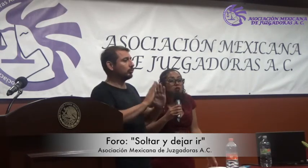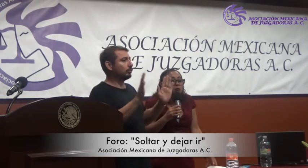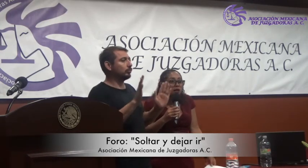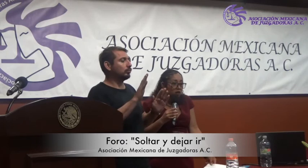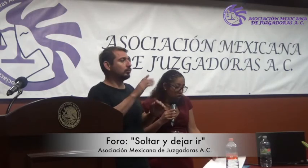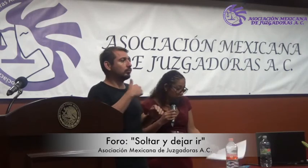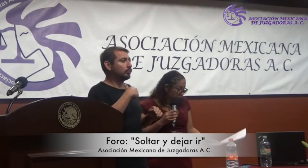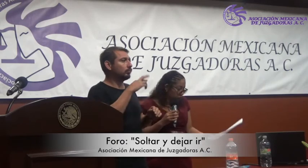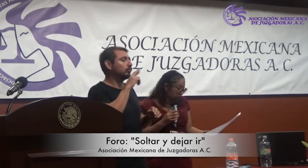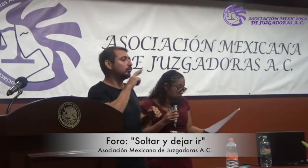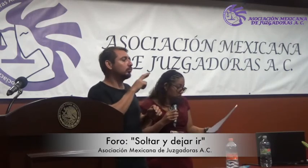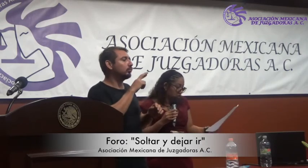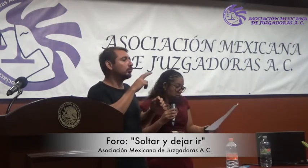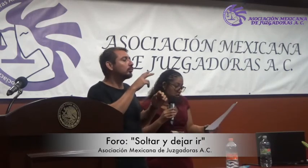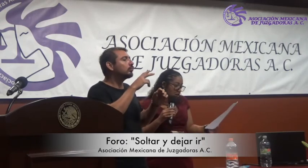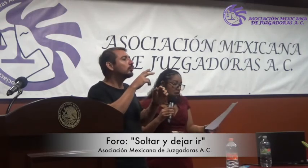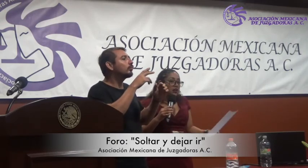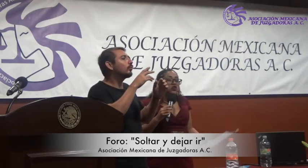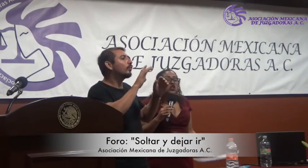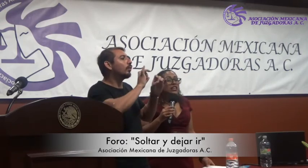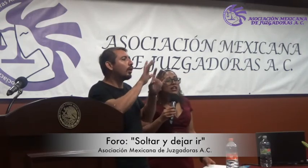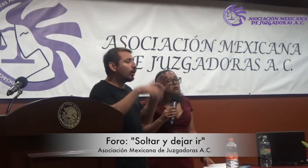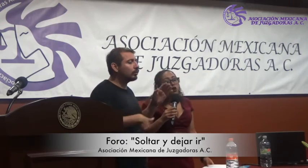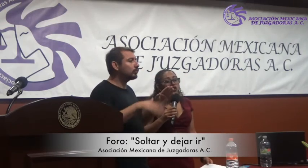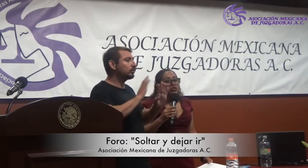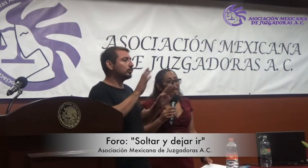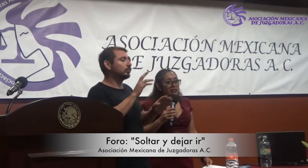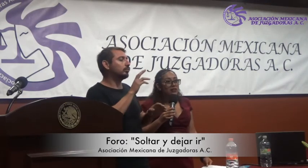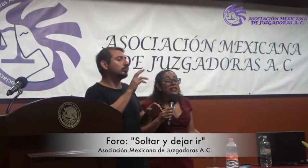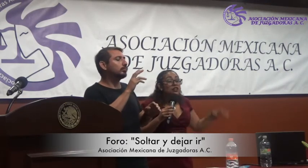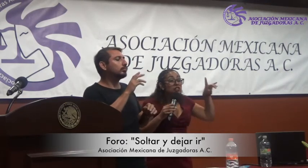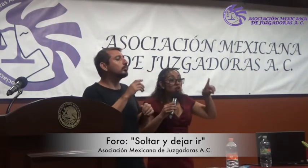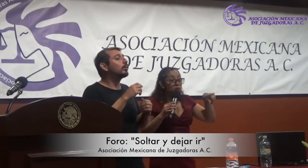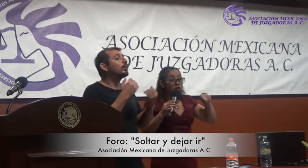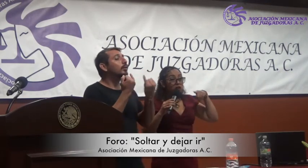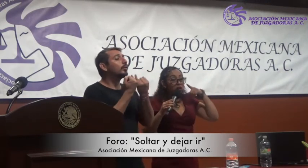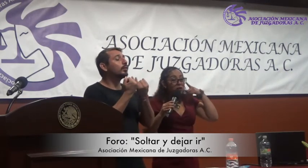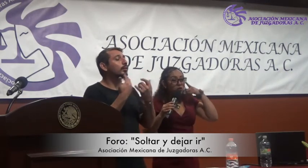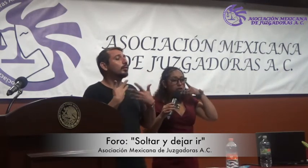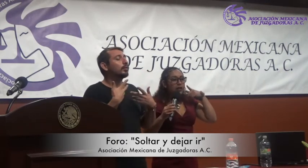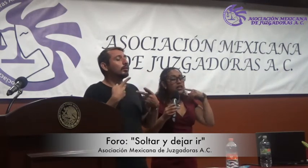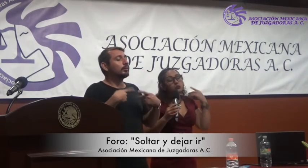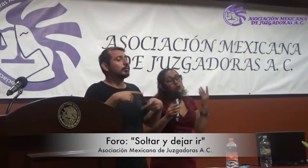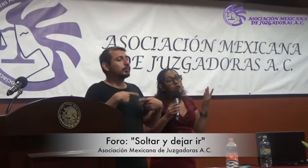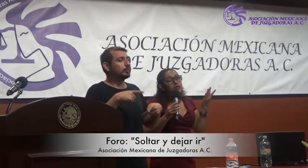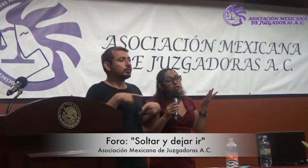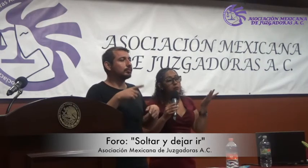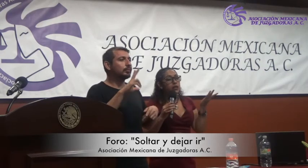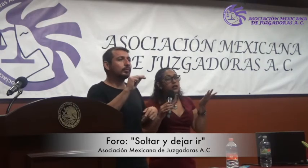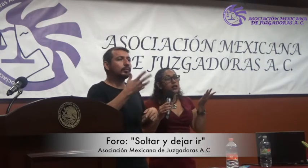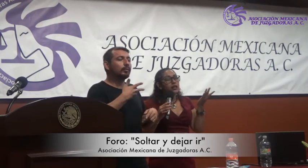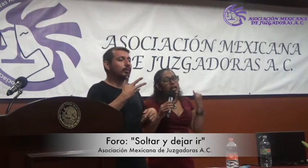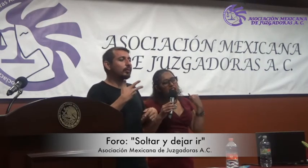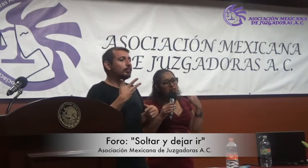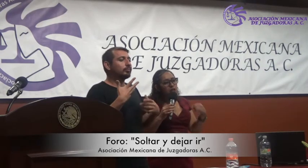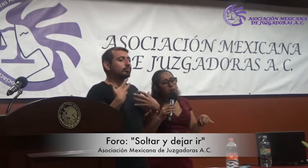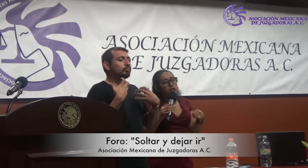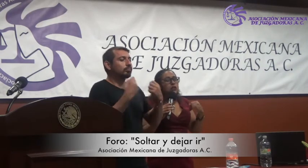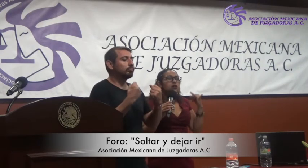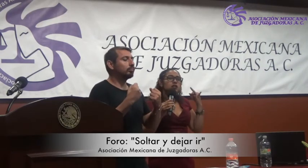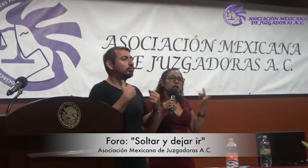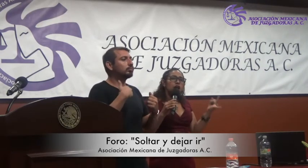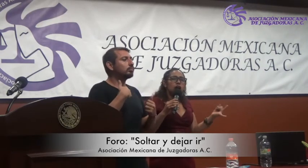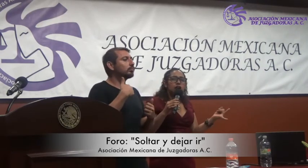un correcto manejo de sus duelos. No tienen voluntad. Y entonces, como no tengo voluntad, es muy fácil también que caiga